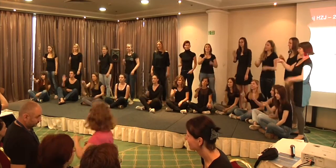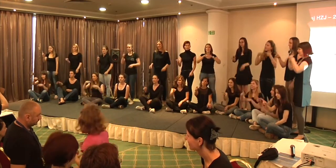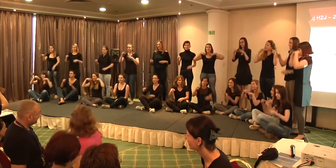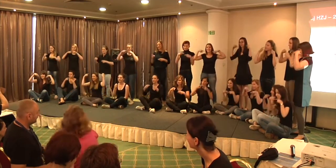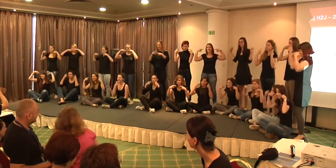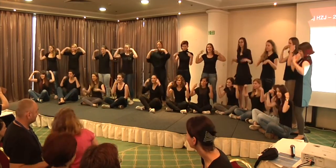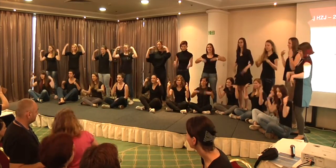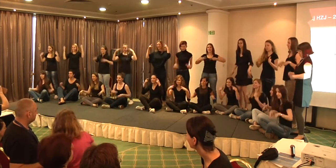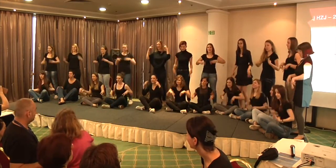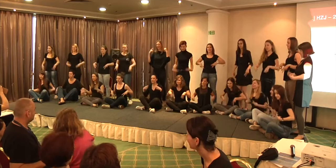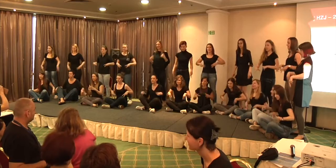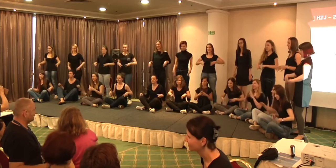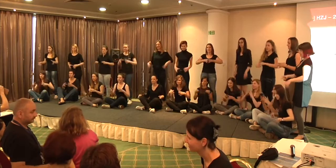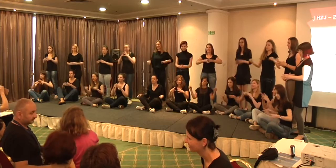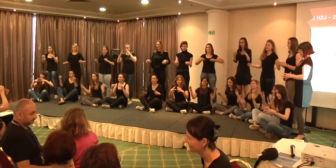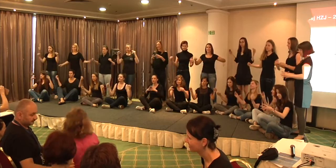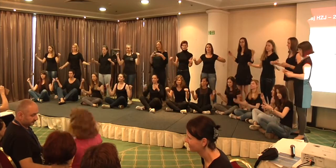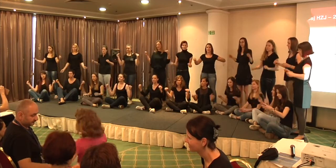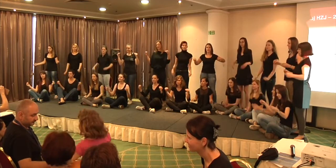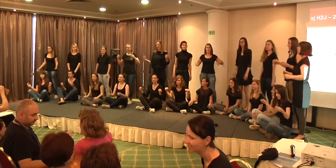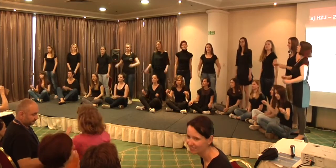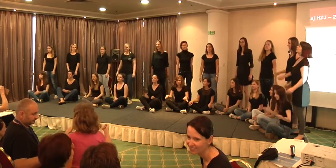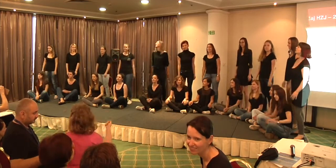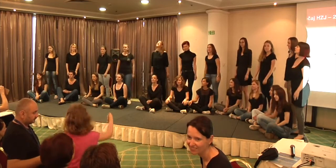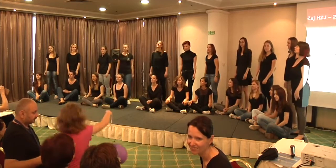tvog osmijeha se bojim i sam strah.